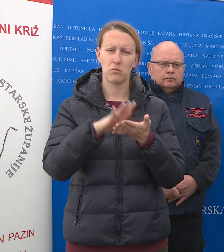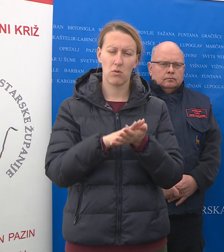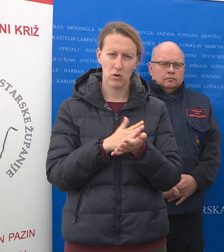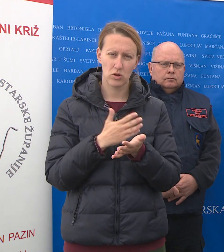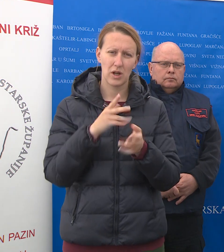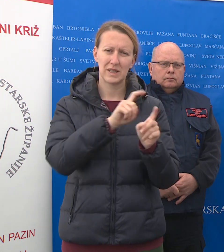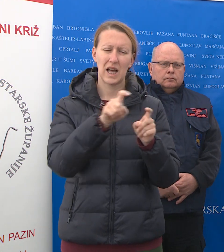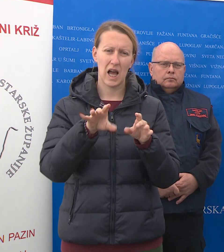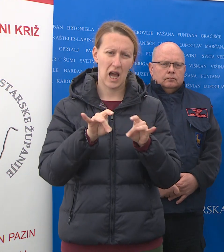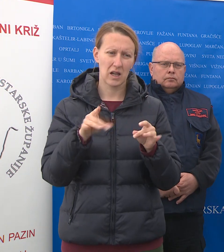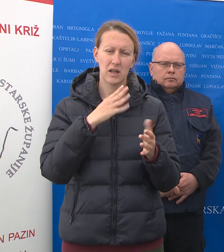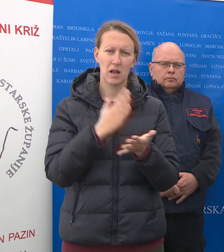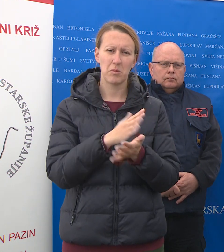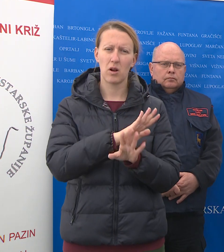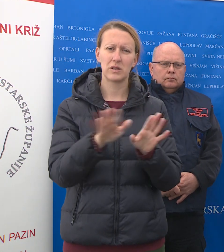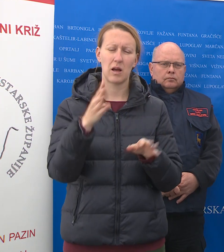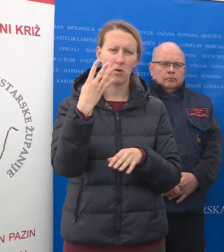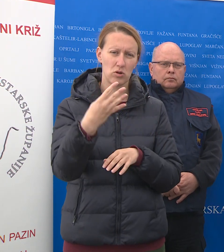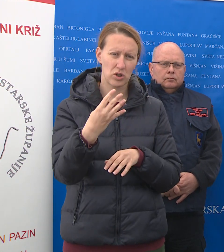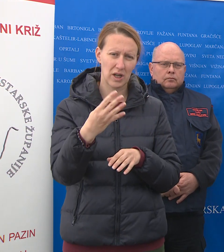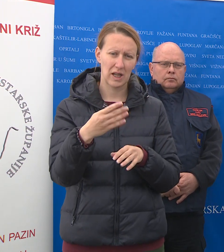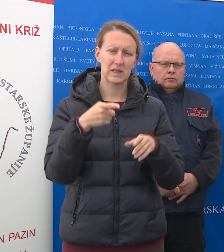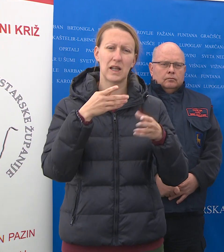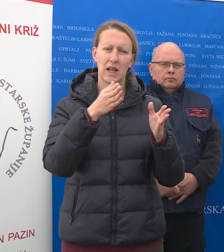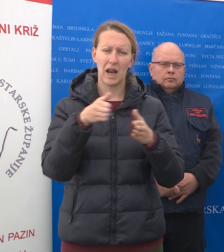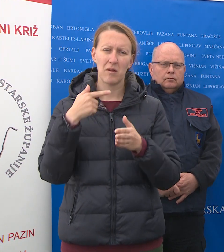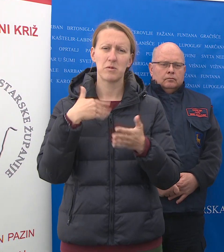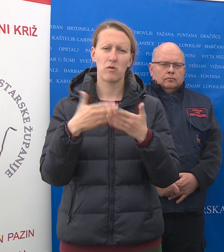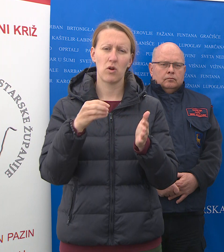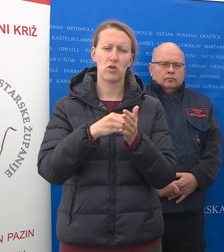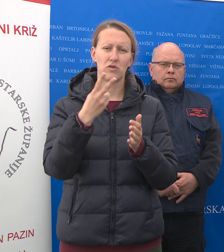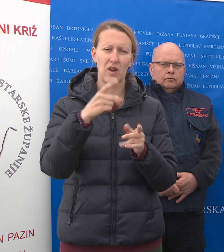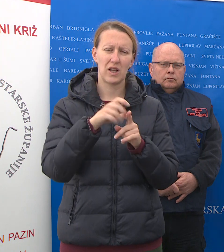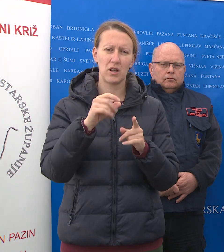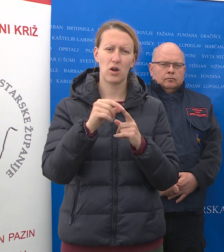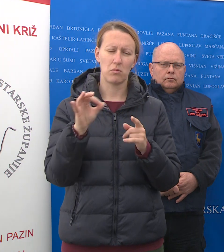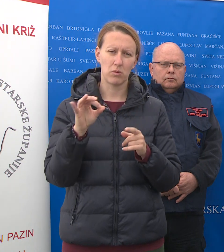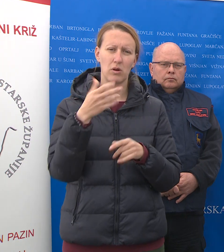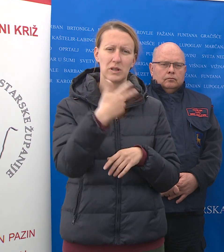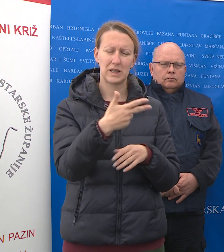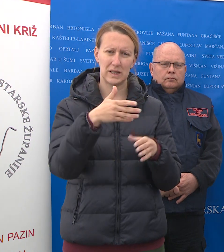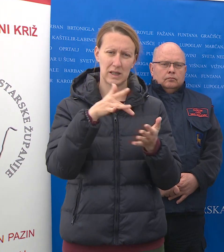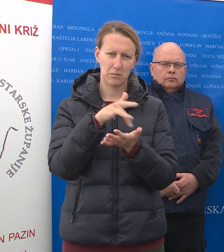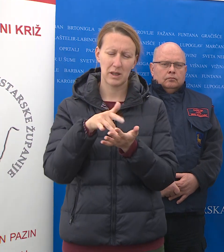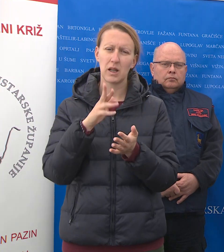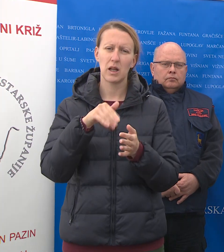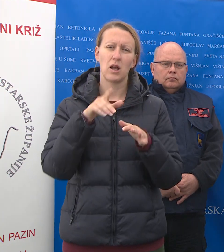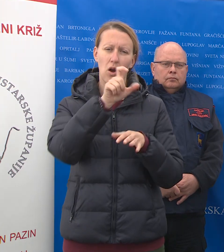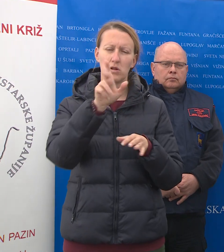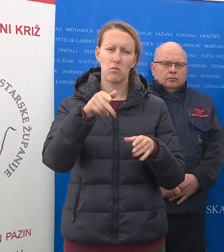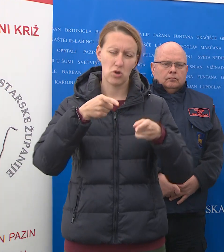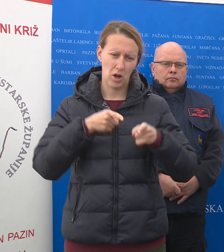startnog zaraznog, gdje je bilo samo 40 mjesta, mi smo otvorili još dva dijela po 30 mjesta gdje se mogu